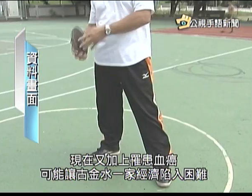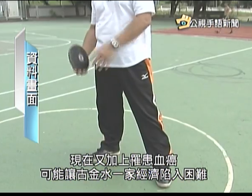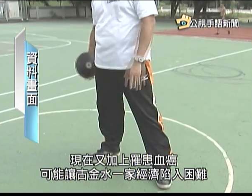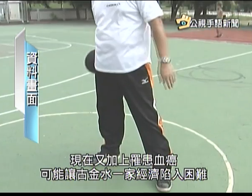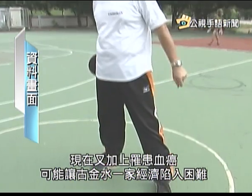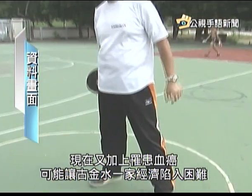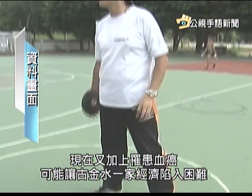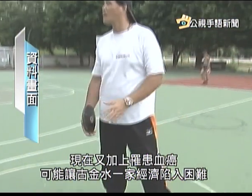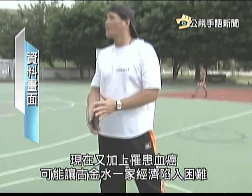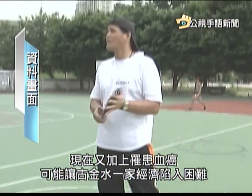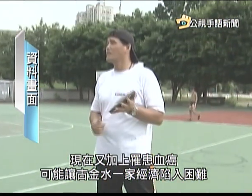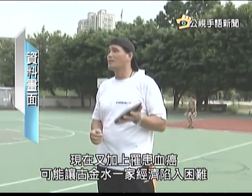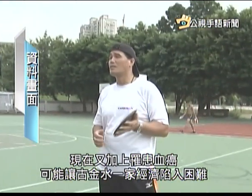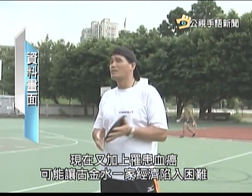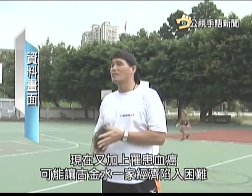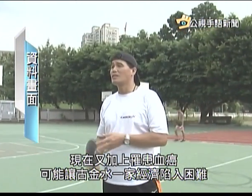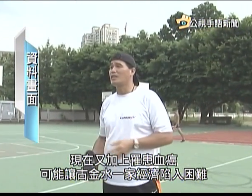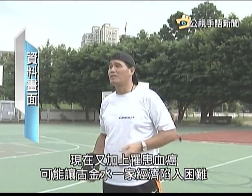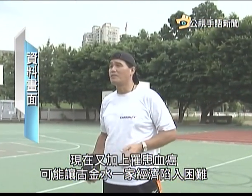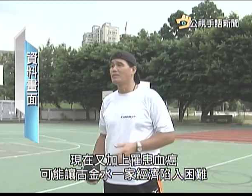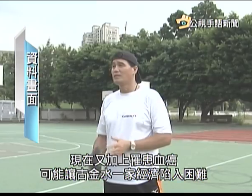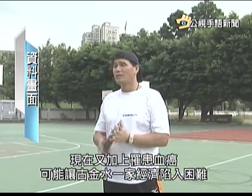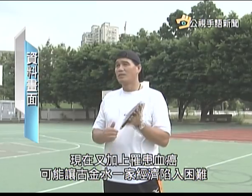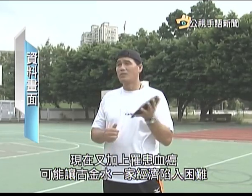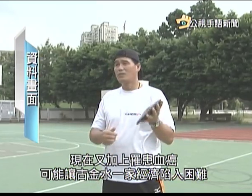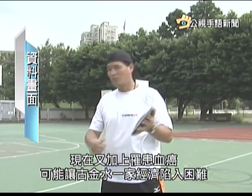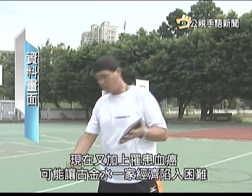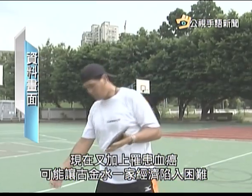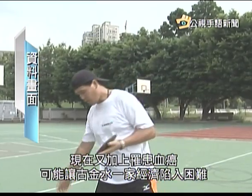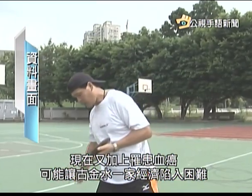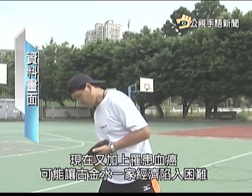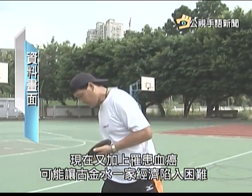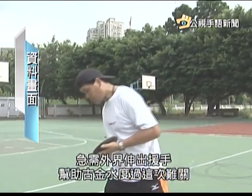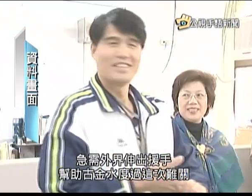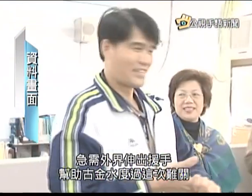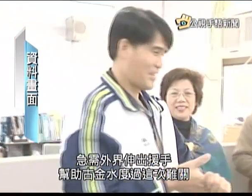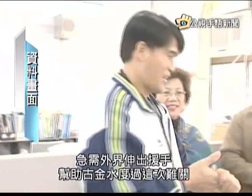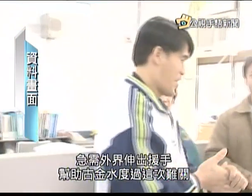患血癌，可能让谷金水一家经济陷入困难，急需要外界伸出援手，